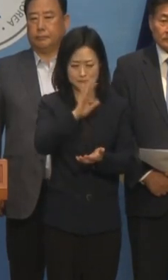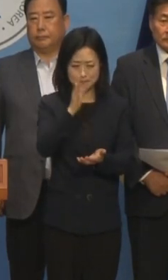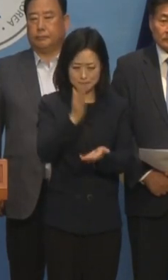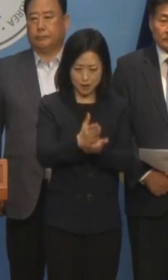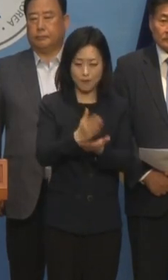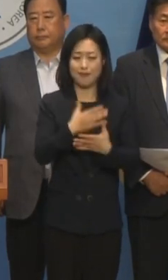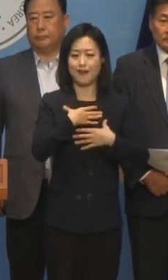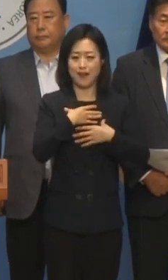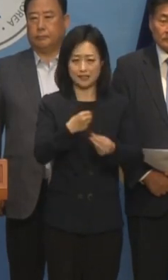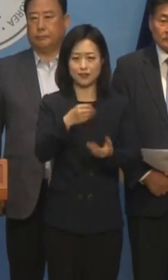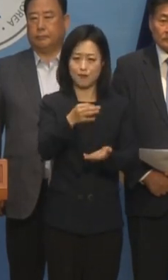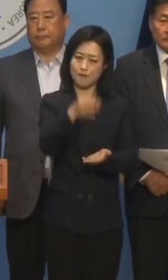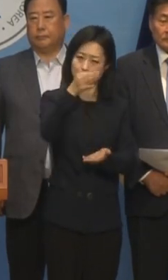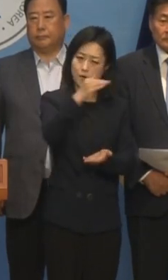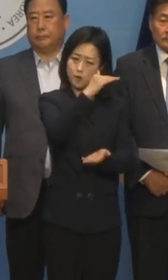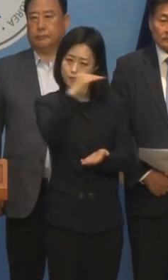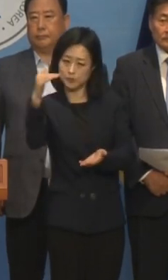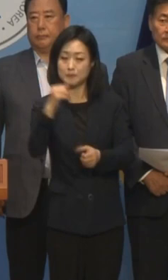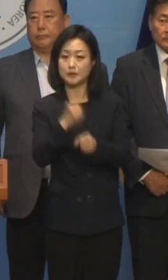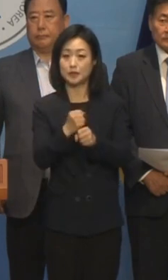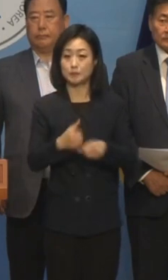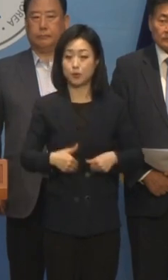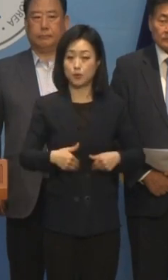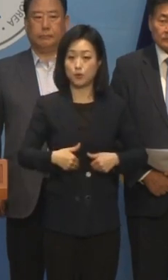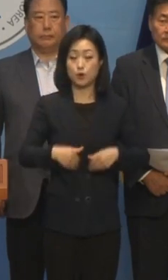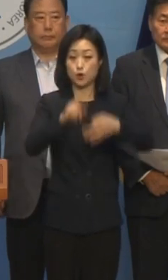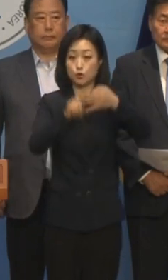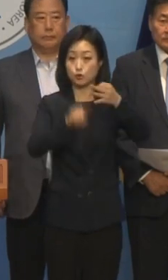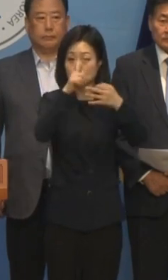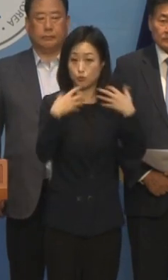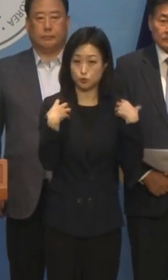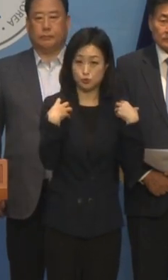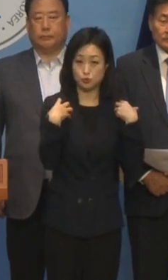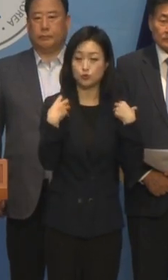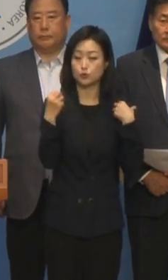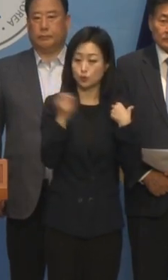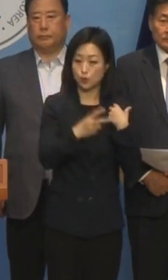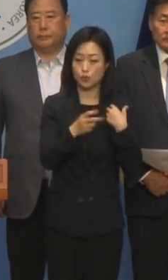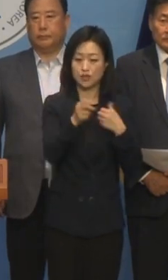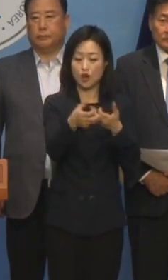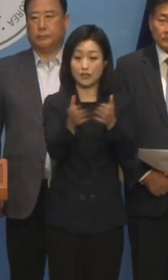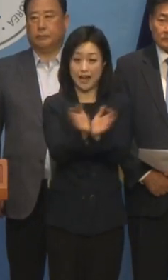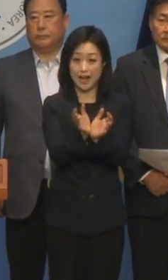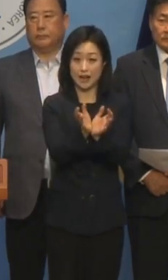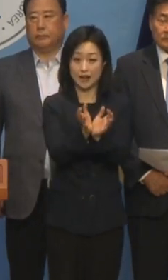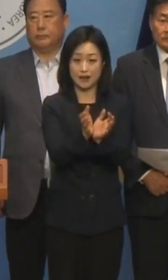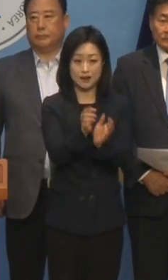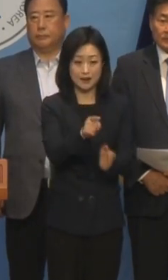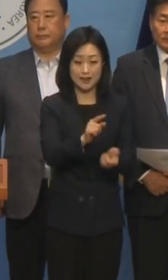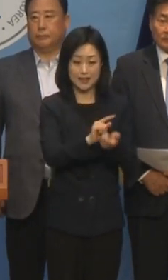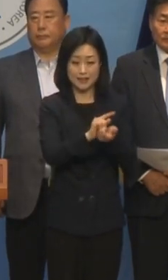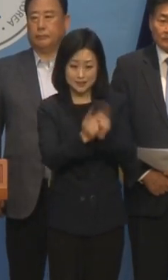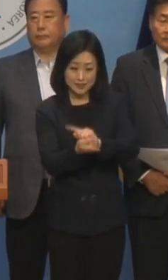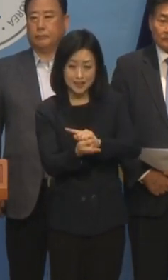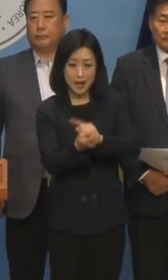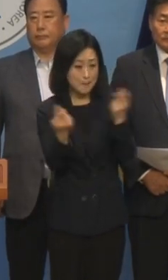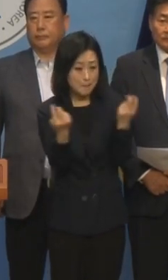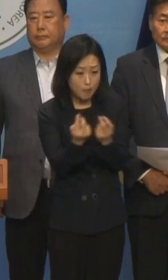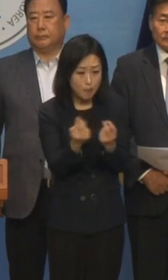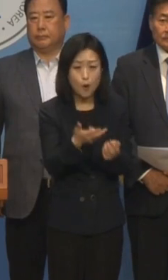합니다. 우리는 윤석열 정부와 여당인 국민의힘이 대안 없는 반대만 하지